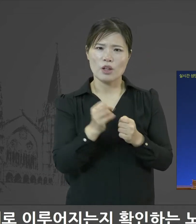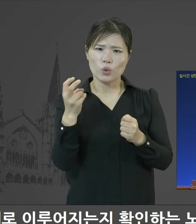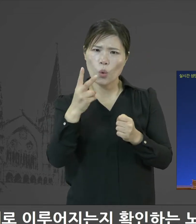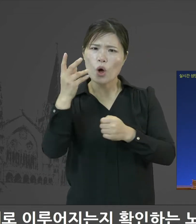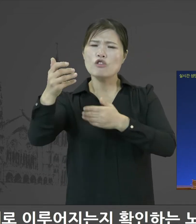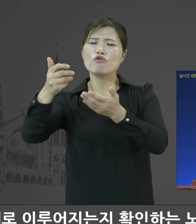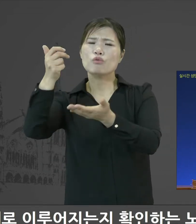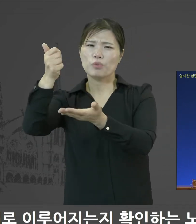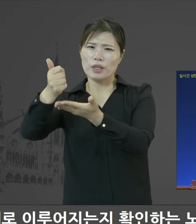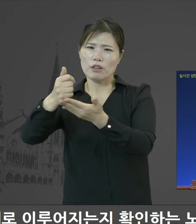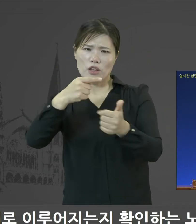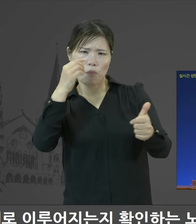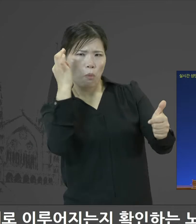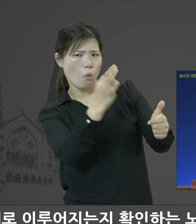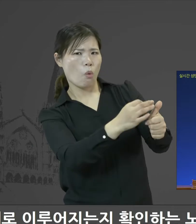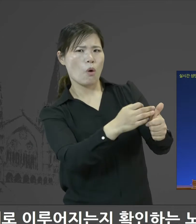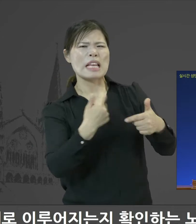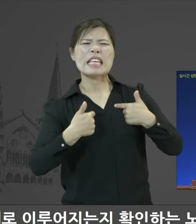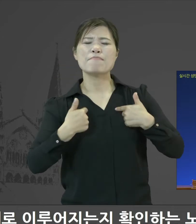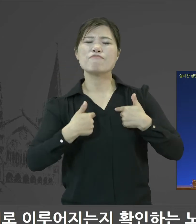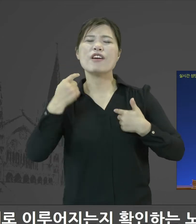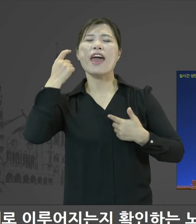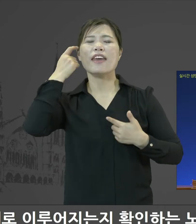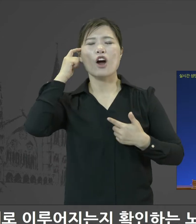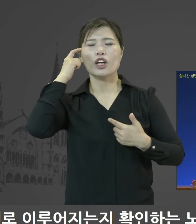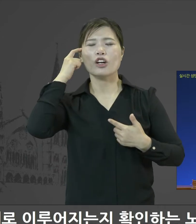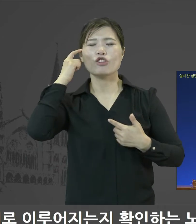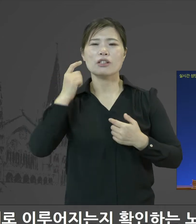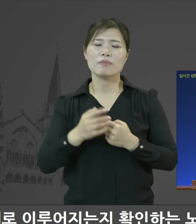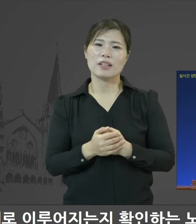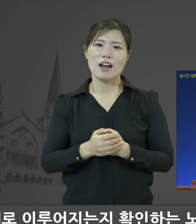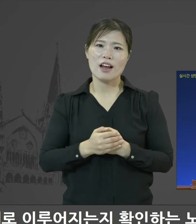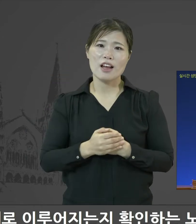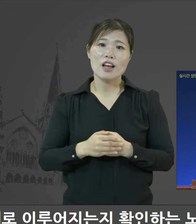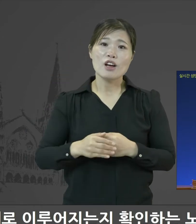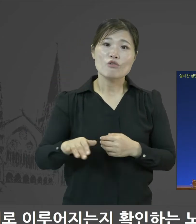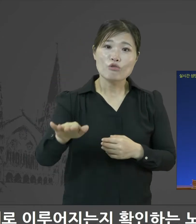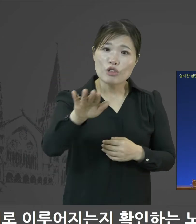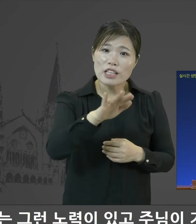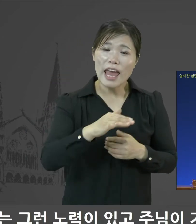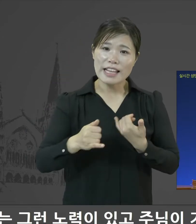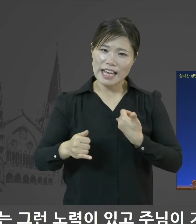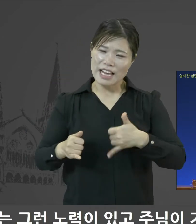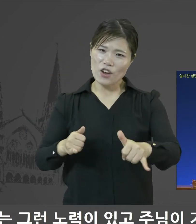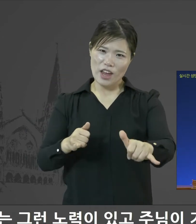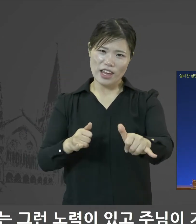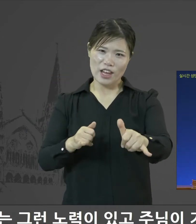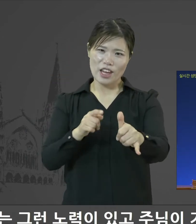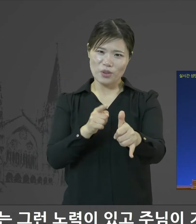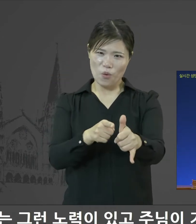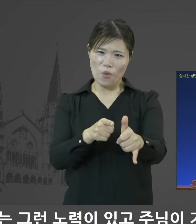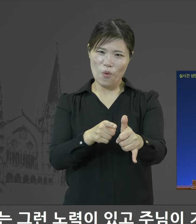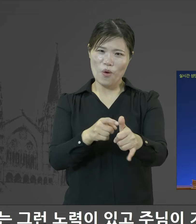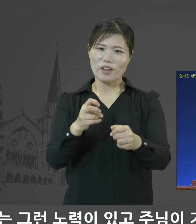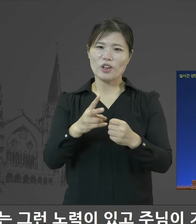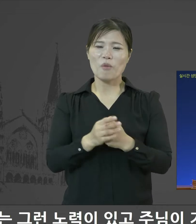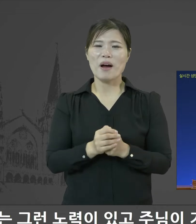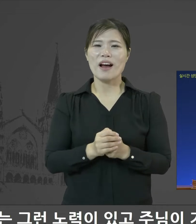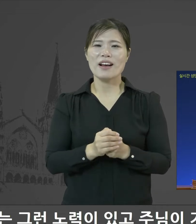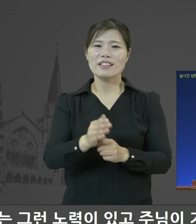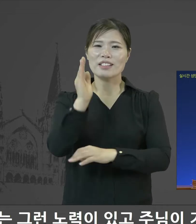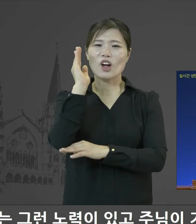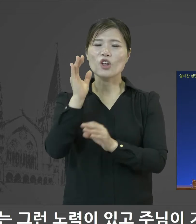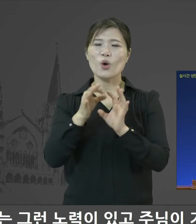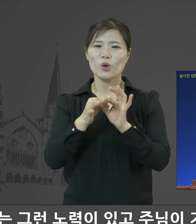압니다. 우리에게도, 우리 자녀들에게도 이런 역사 이미 우리 교육부 설교를 통해서